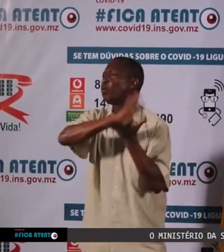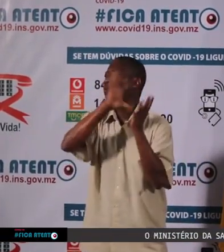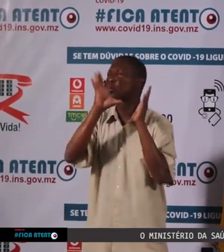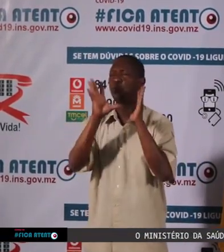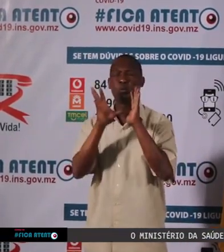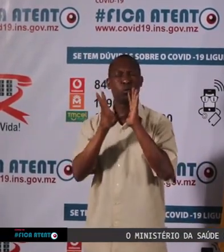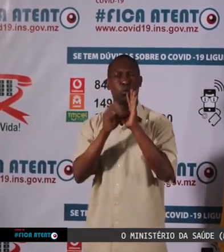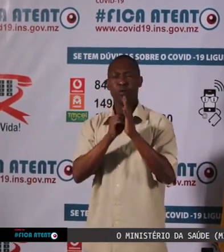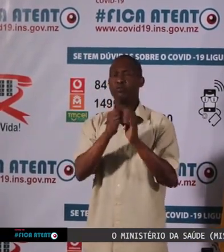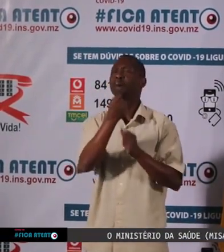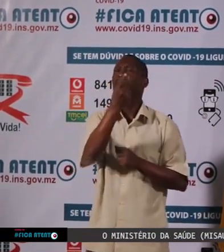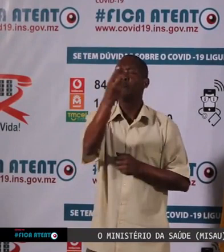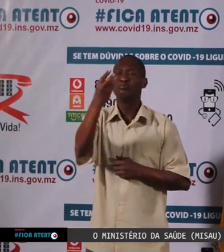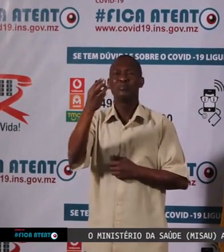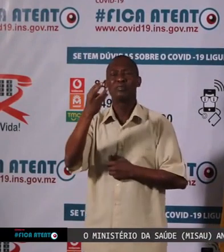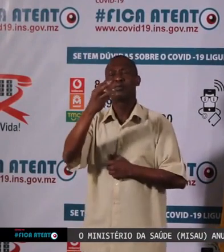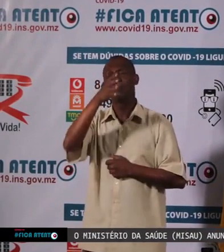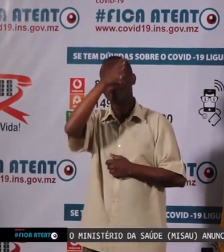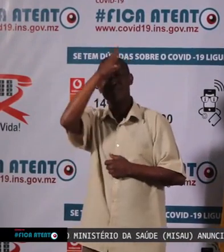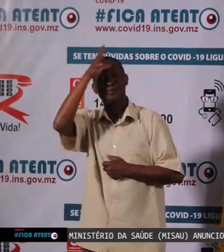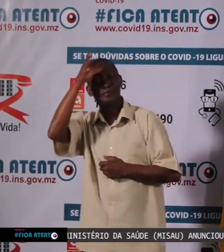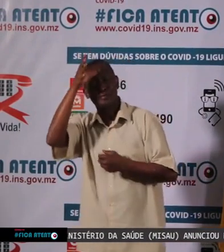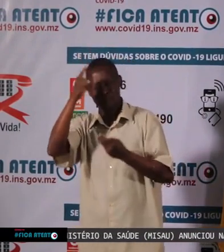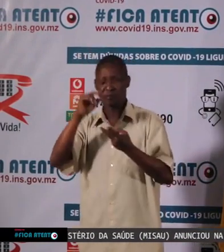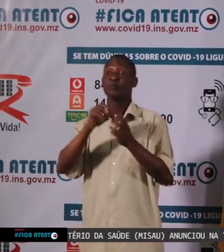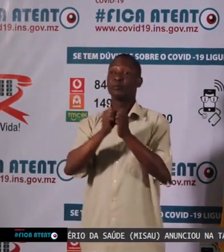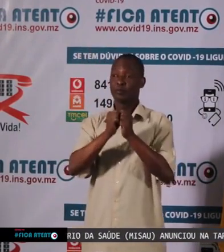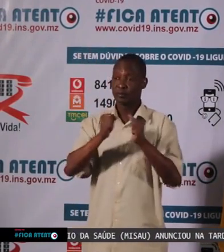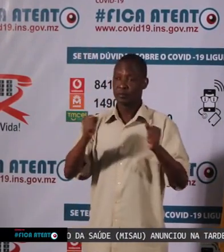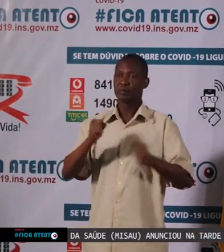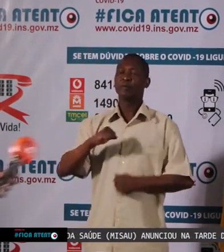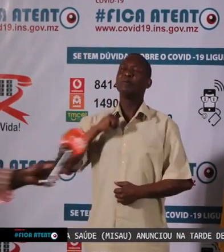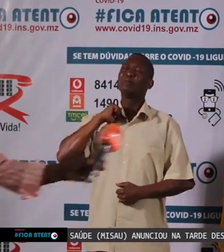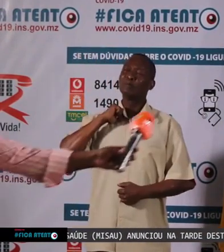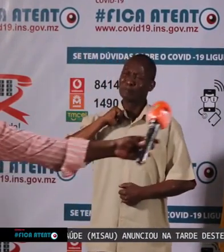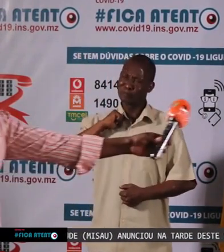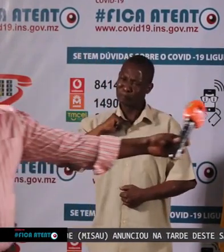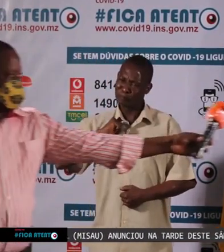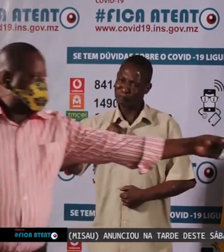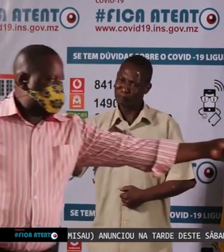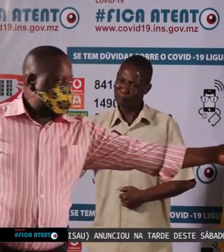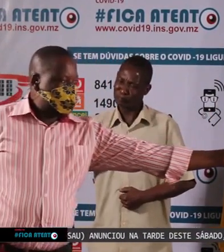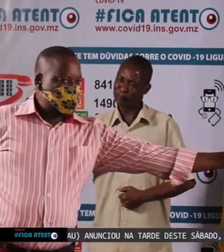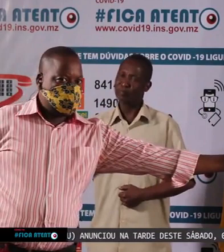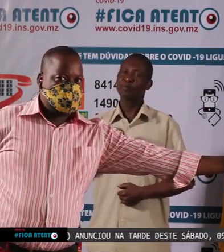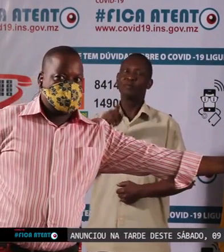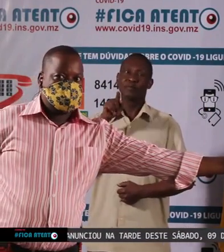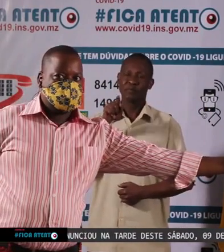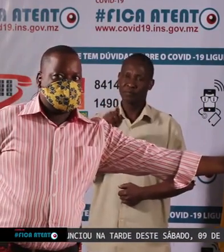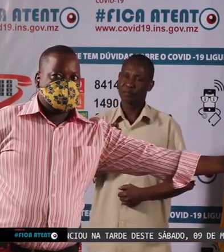das dificuldades, cumprem integralmente as medidas constantes do decreto